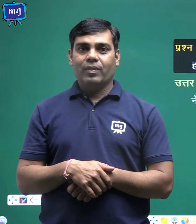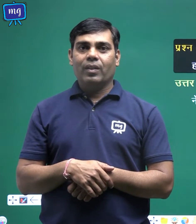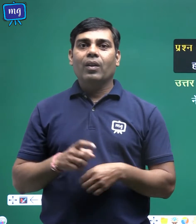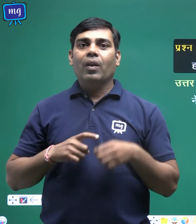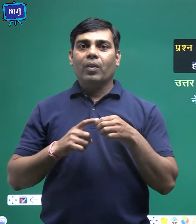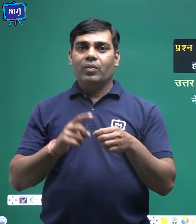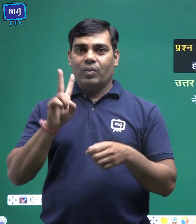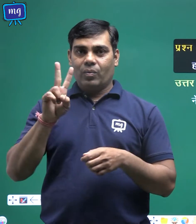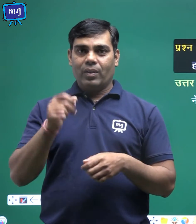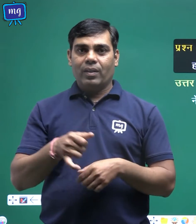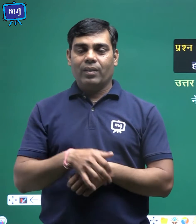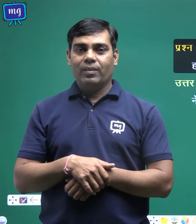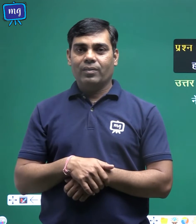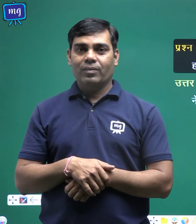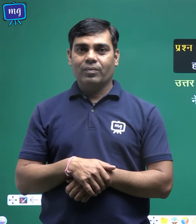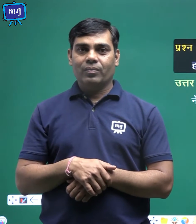है,